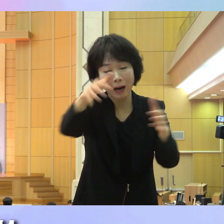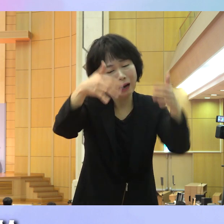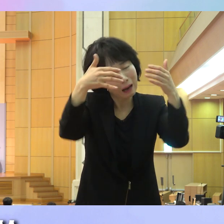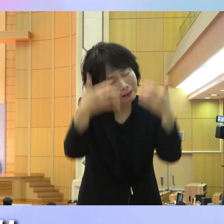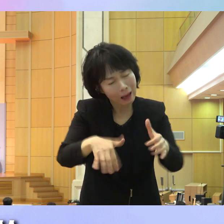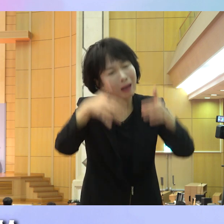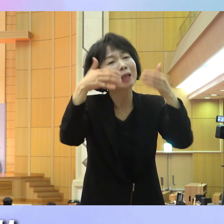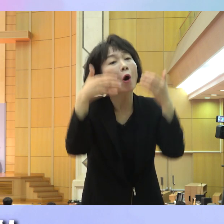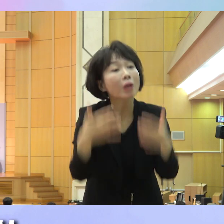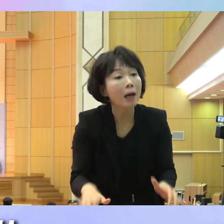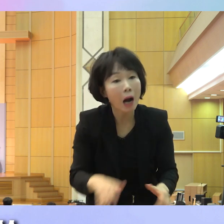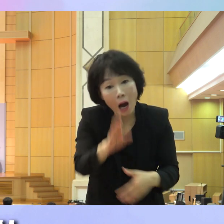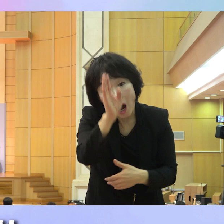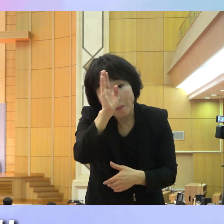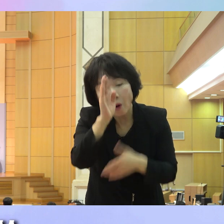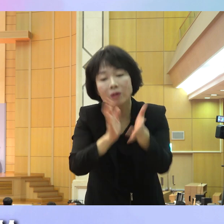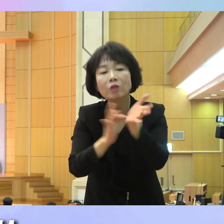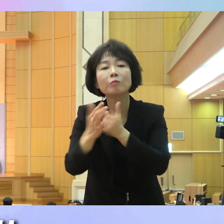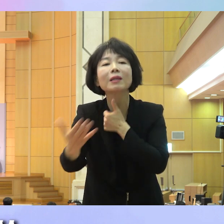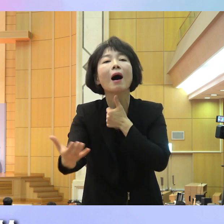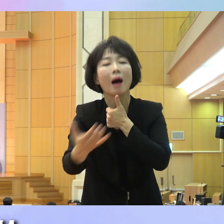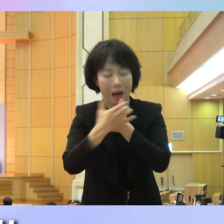병을, 우리가